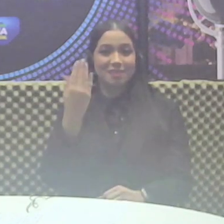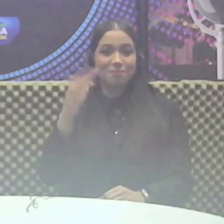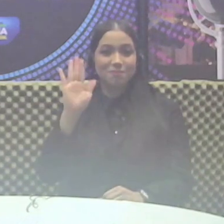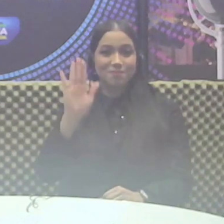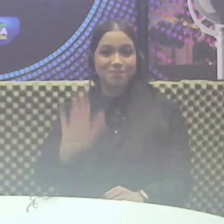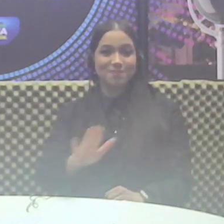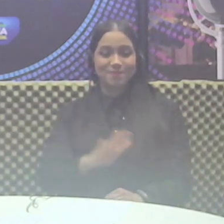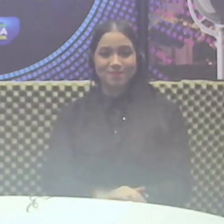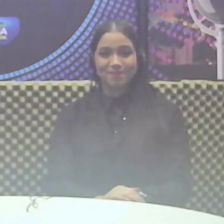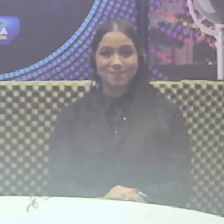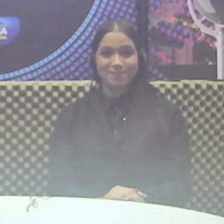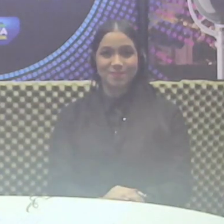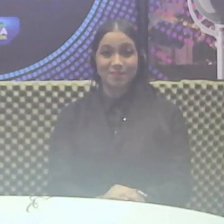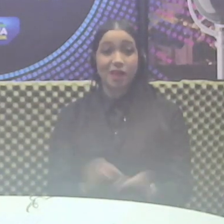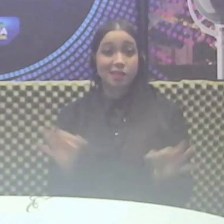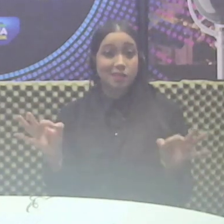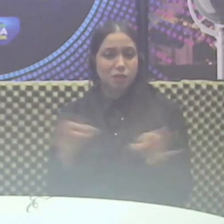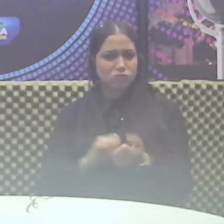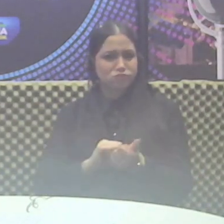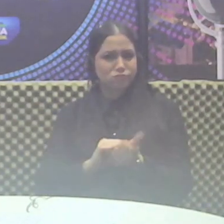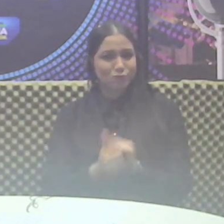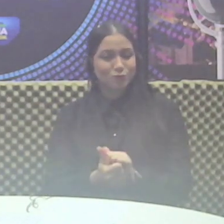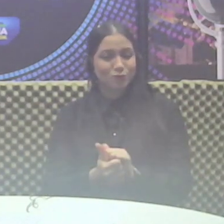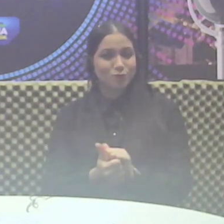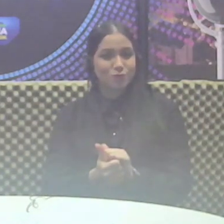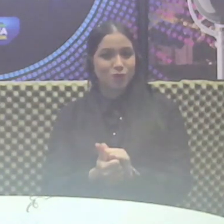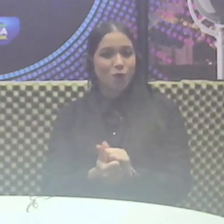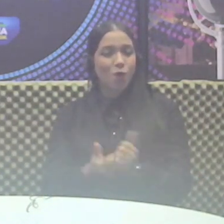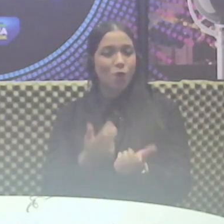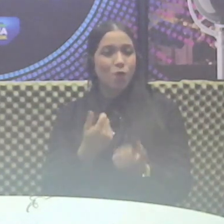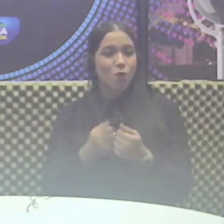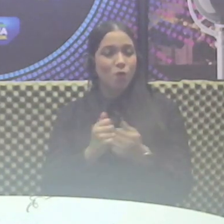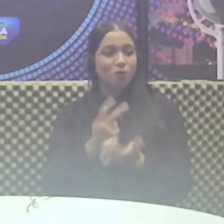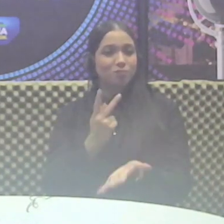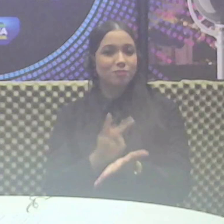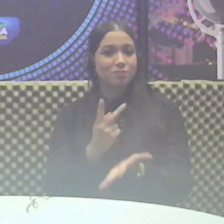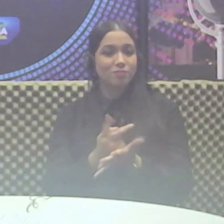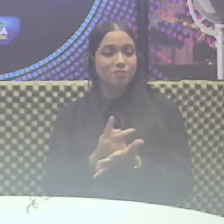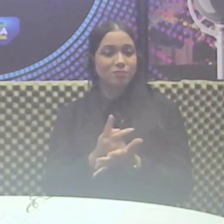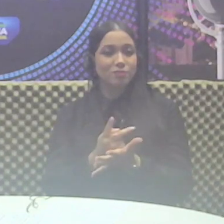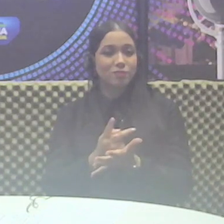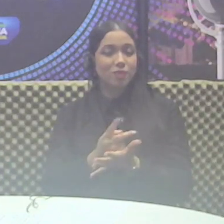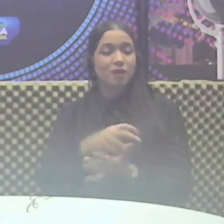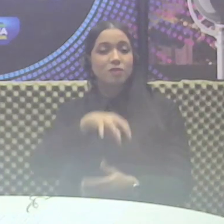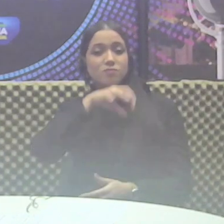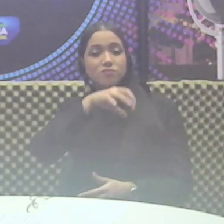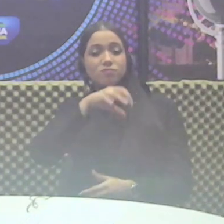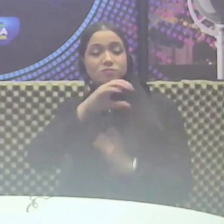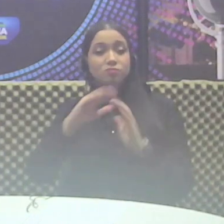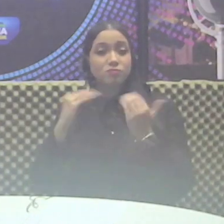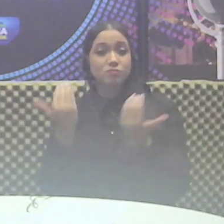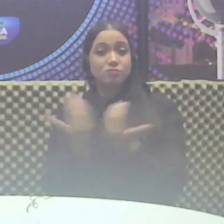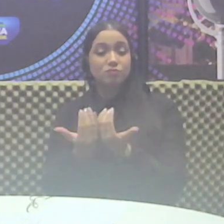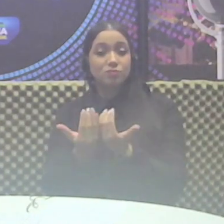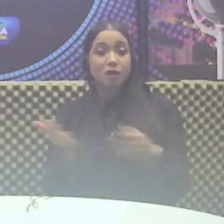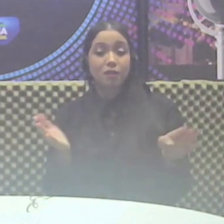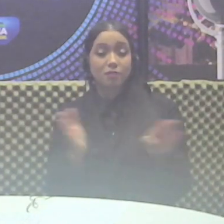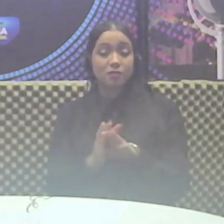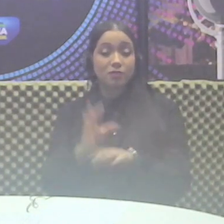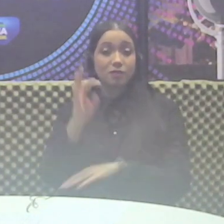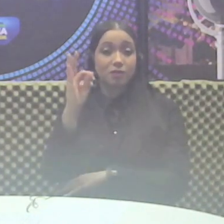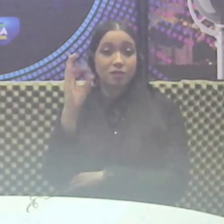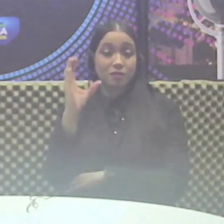tarde. Após o término da partida, a mesma linha fará o itinerário Estádio Municipal Parque do Sabiá, Terminal